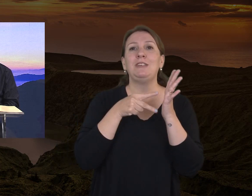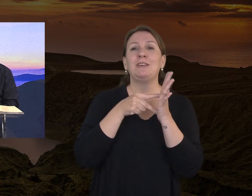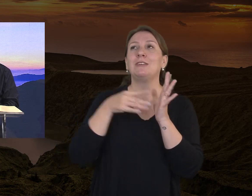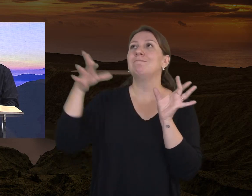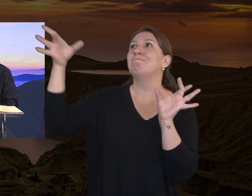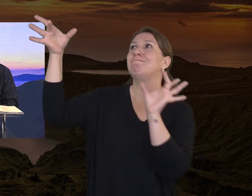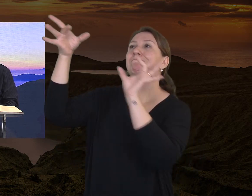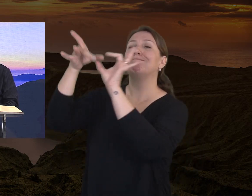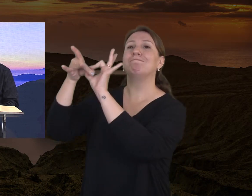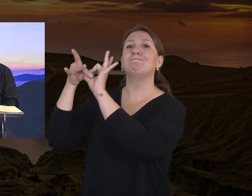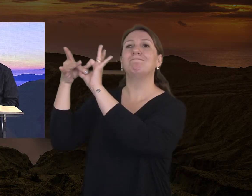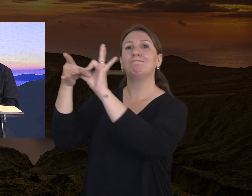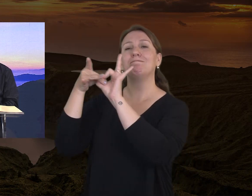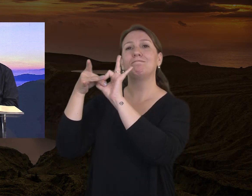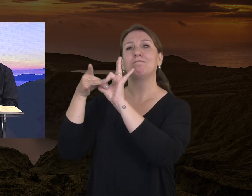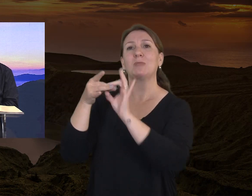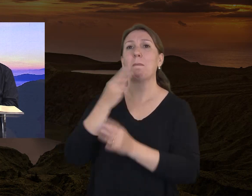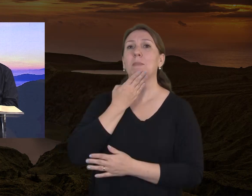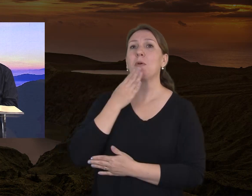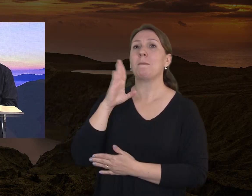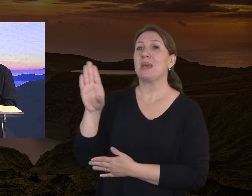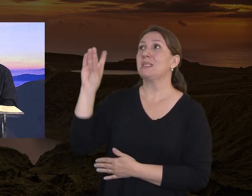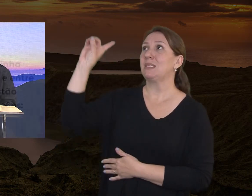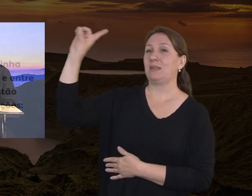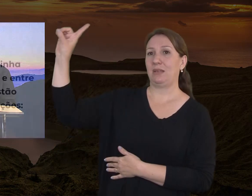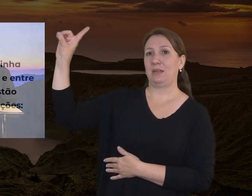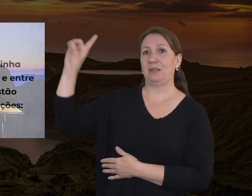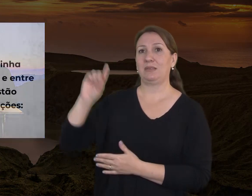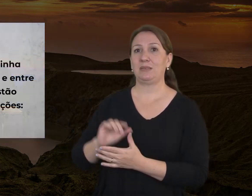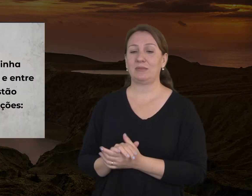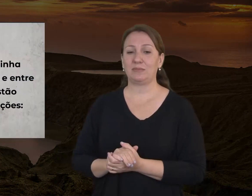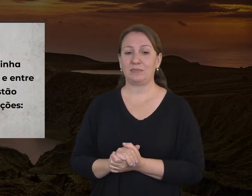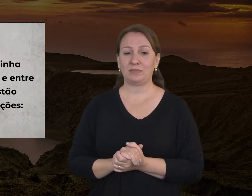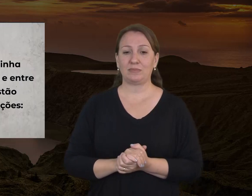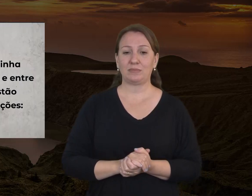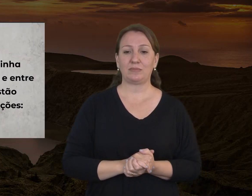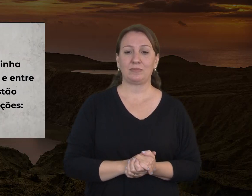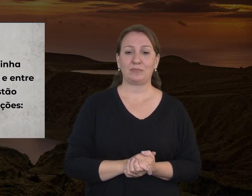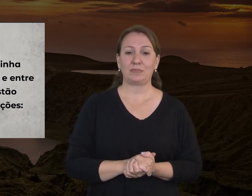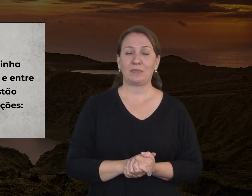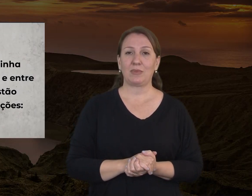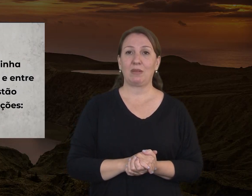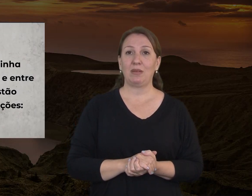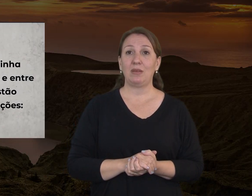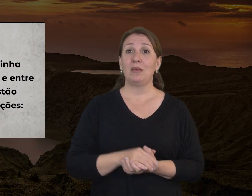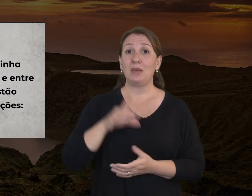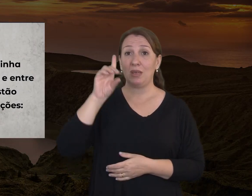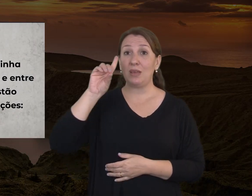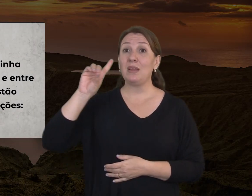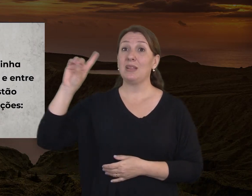disse Deus, este é o sinal da minha aliança que faço entre mim e vós, e